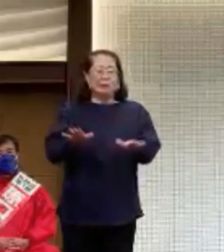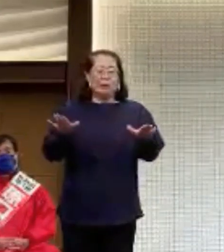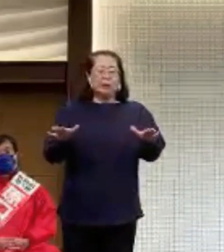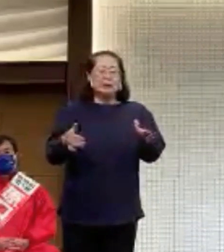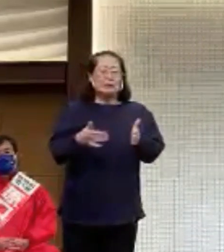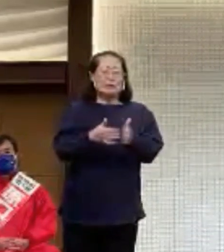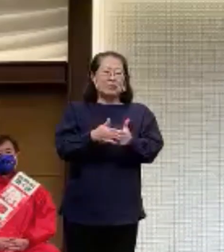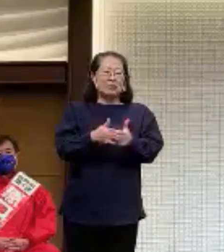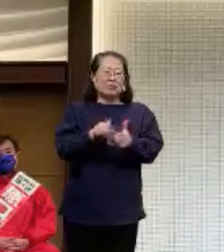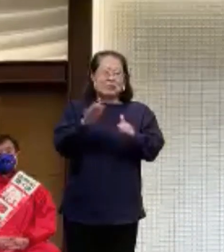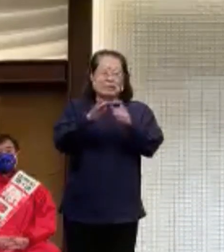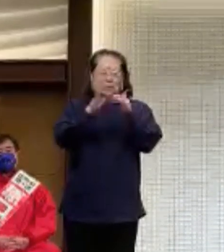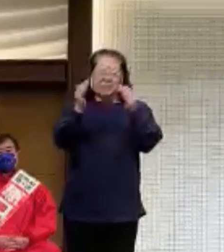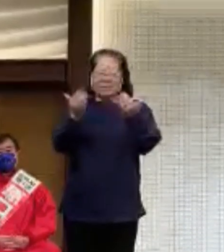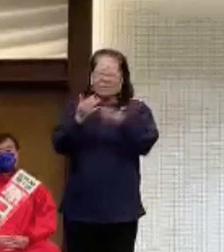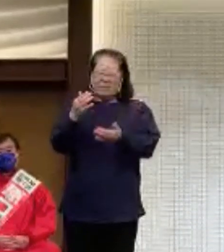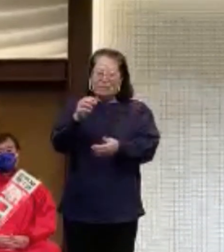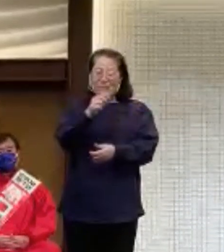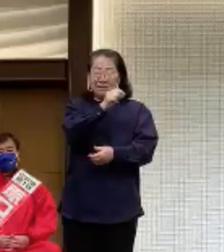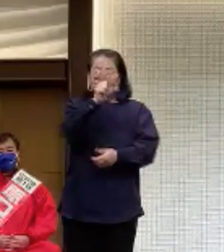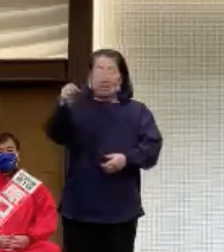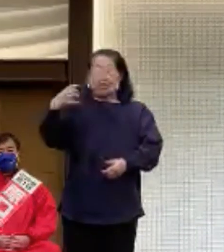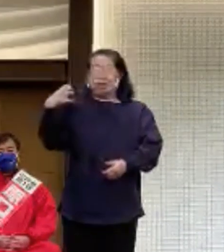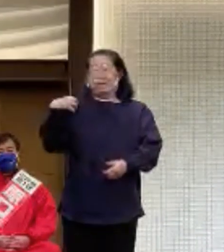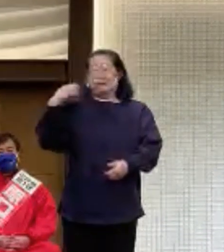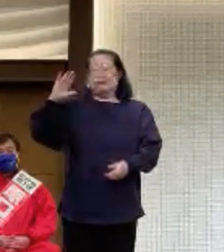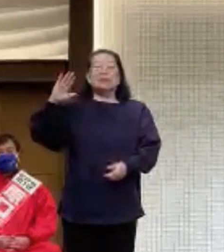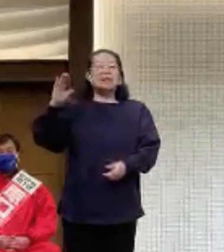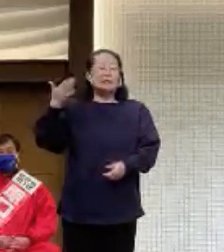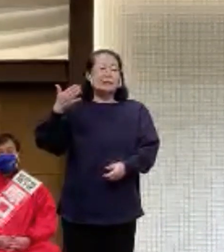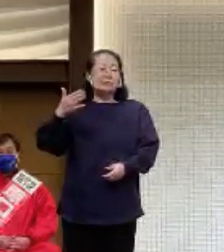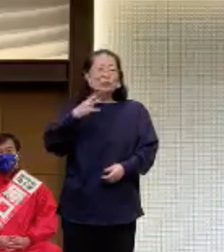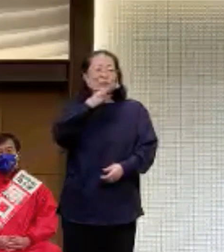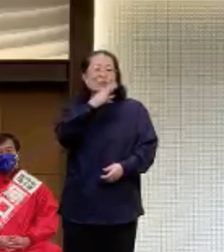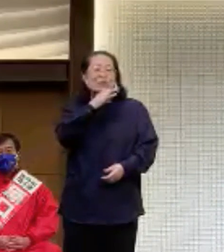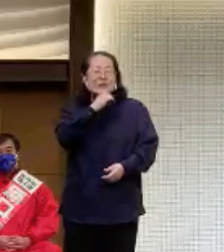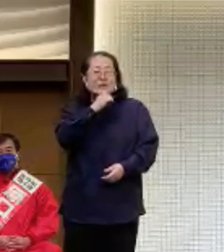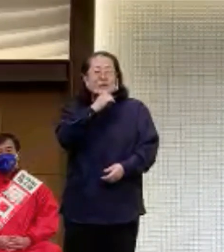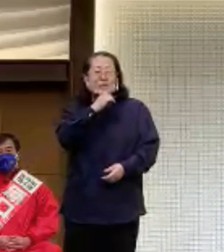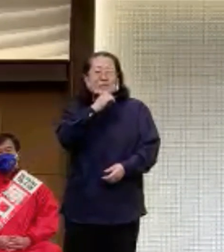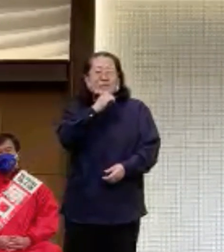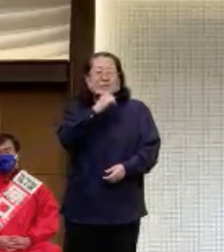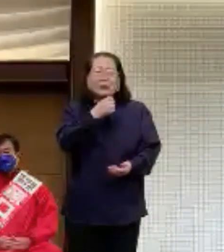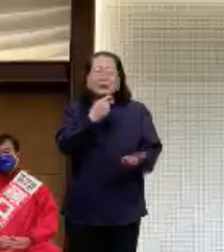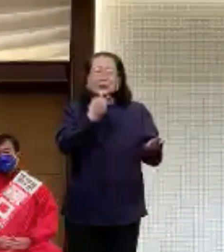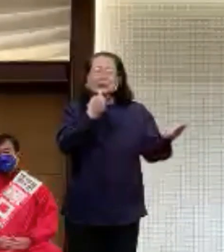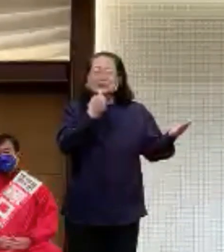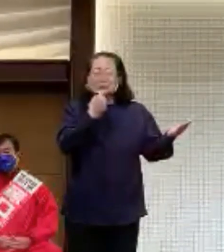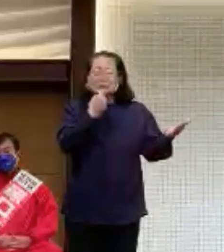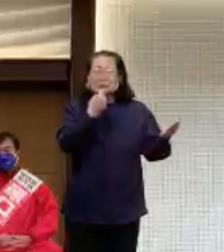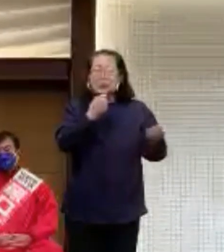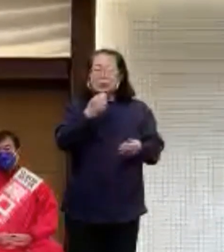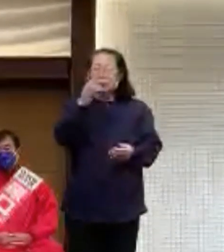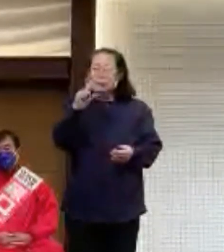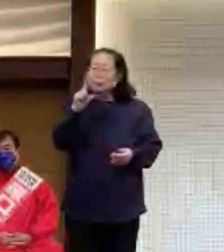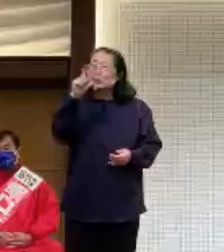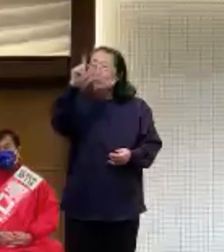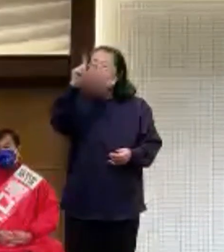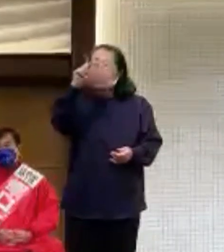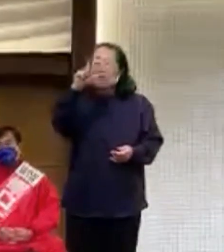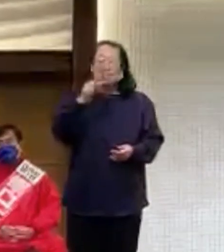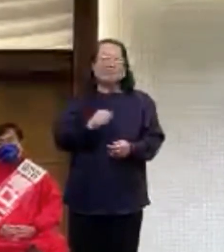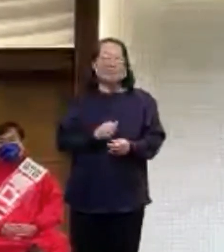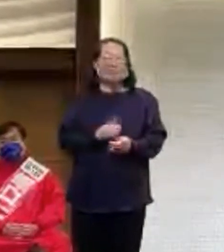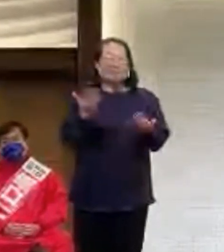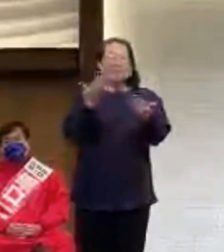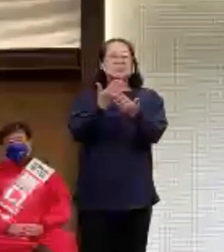今まではだいたい司会の方を担当していましたけど年齢がだいぶ私も上の方になって